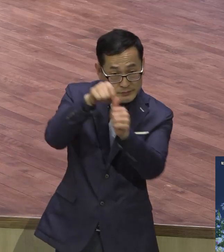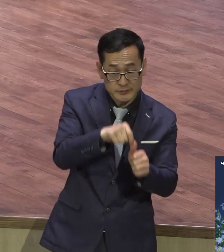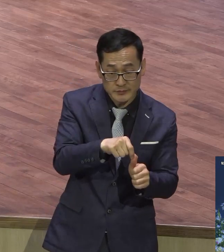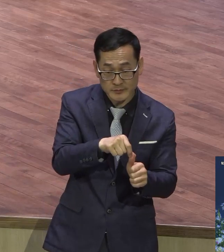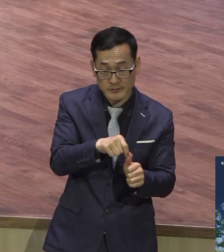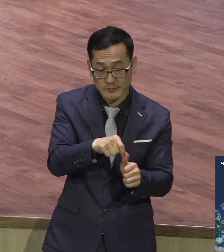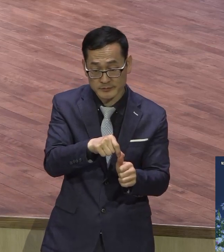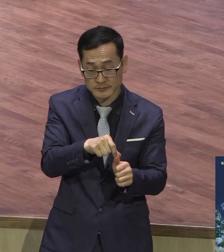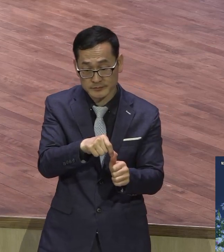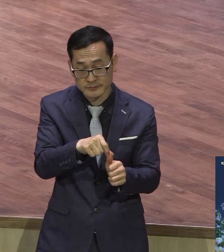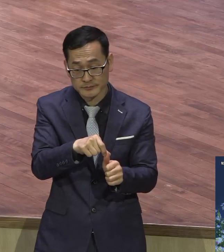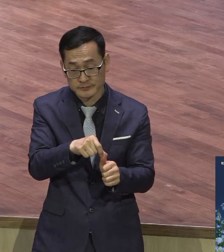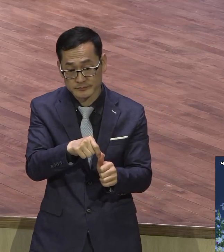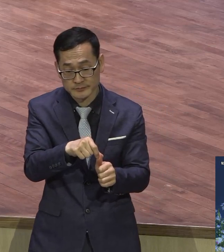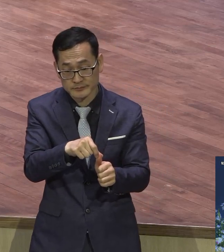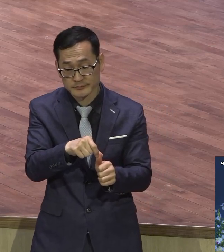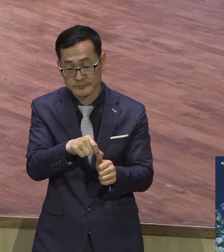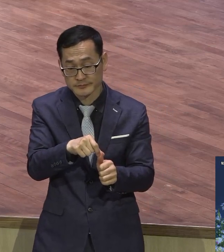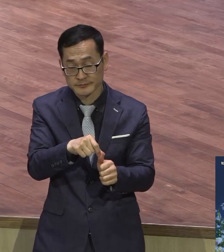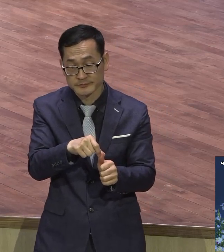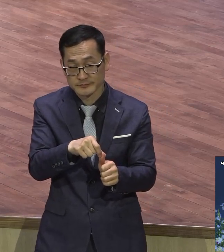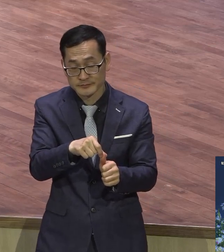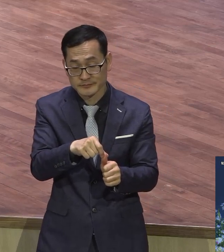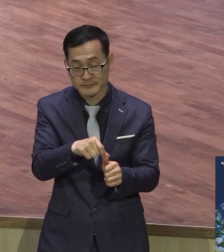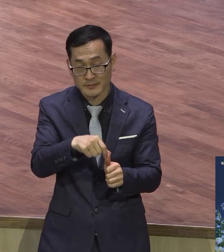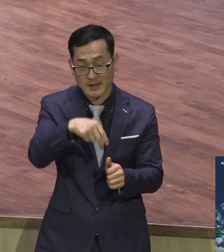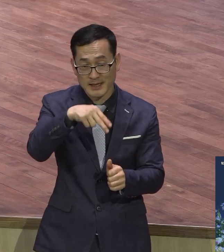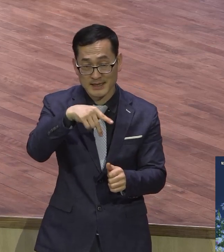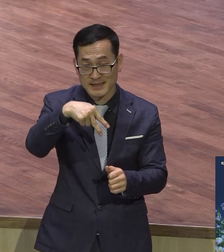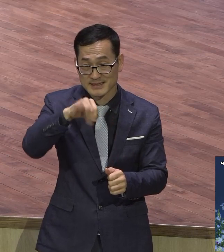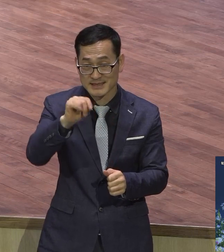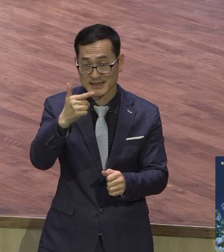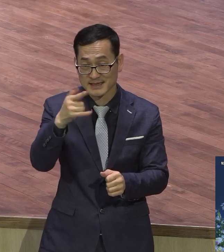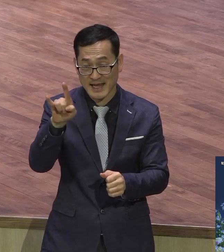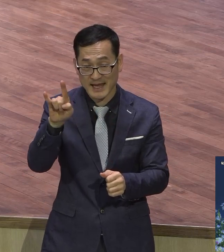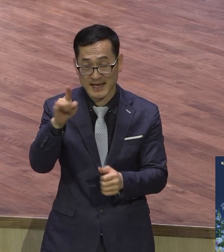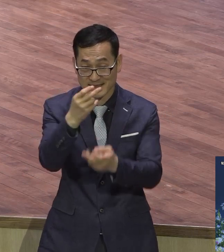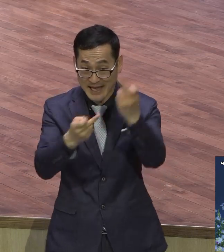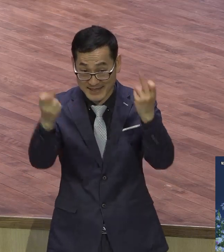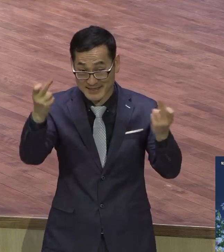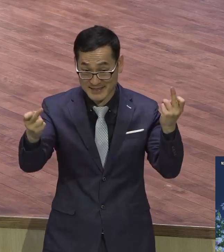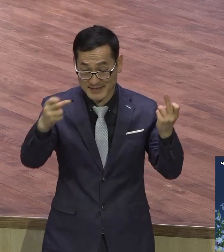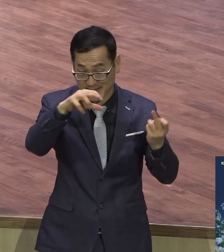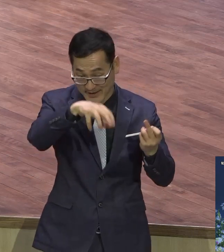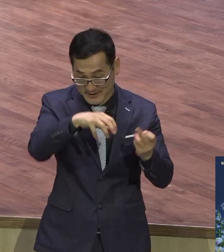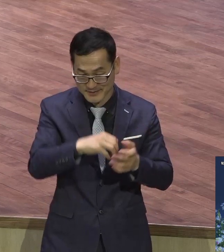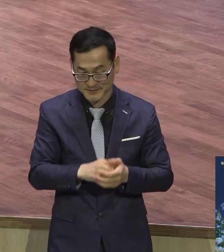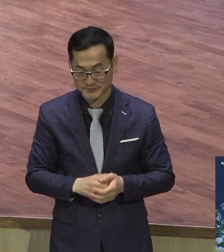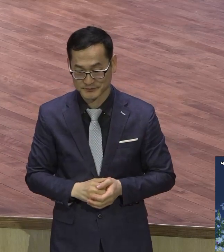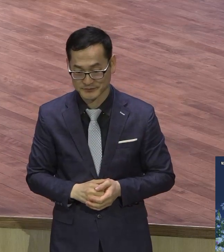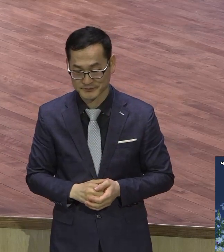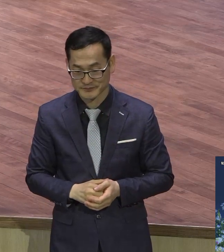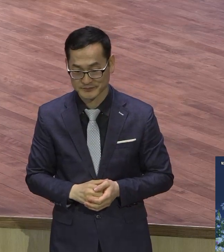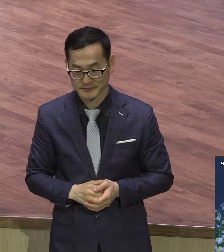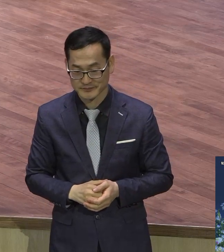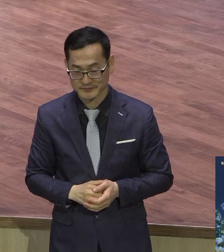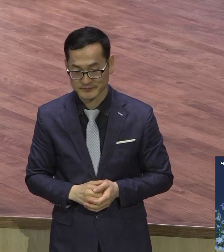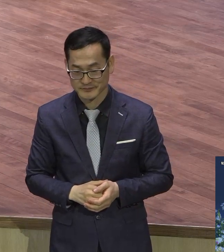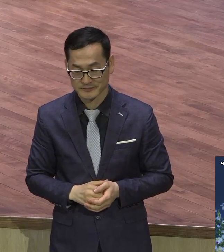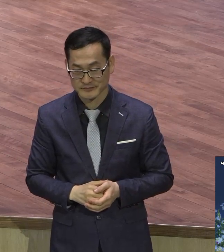산이라는 신의 산으로 불러가가지고 이제 신의 산에서 하나님 금하여 이스라엘 백성과의